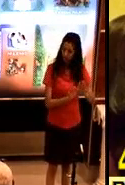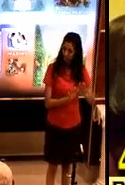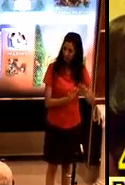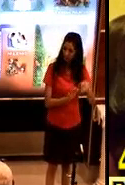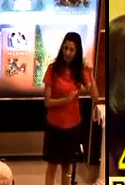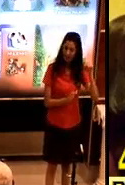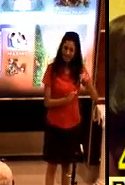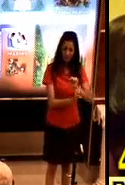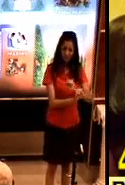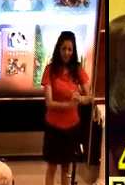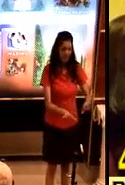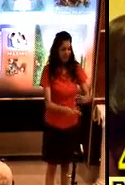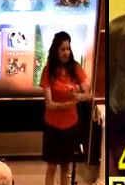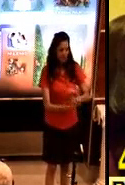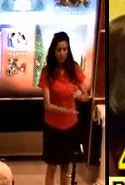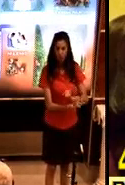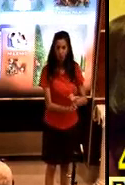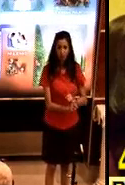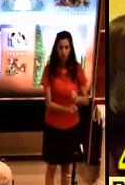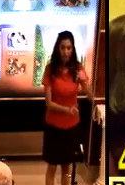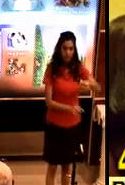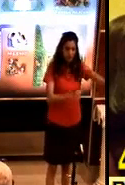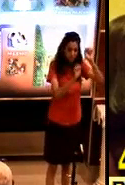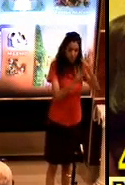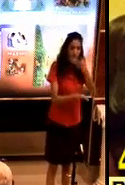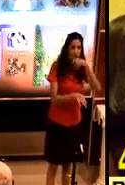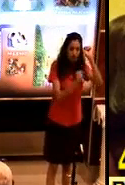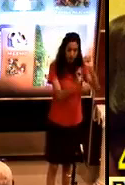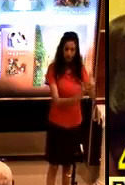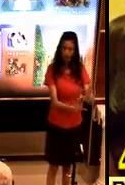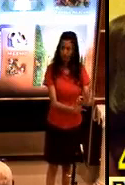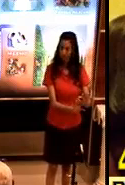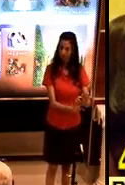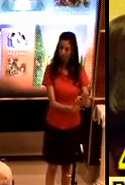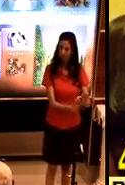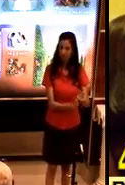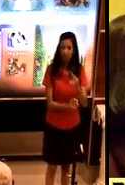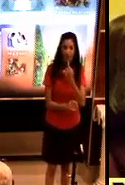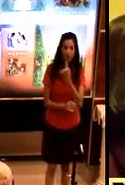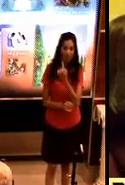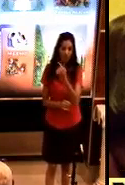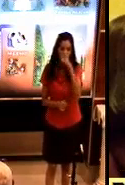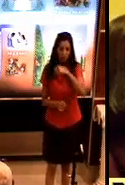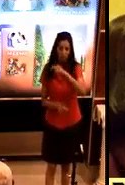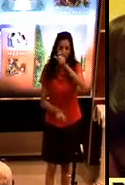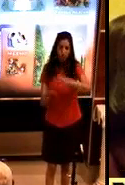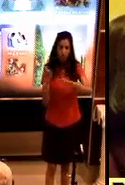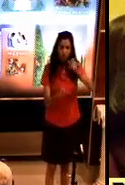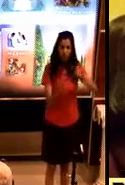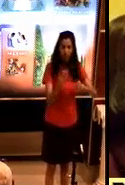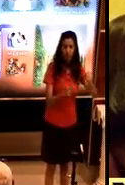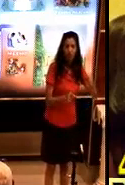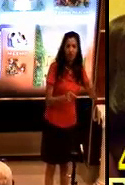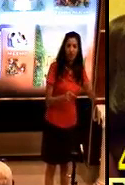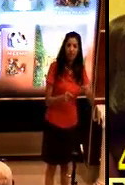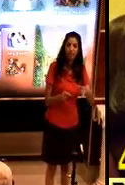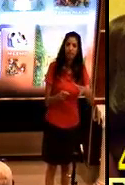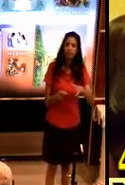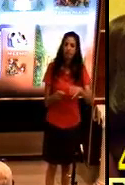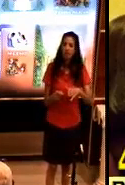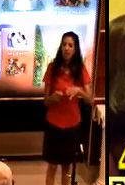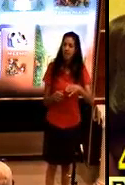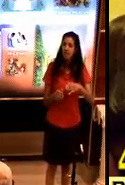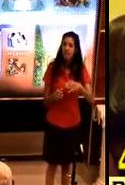llames maldito a lo que es bendito. ¿Cuántos cristianos hoy se sacuden y dicen soy